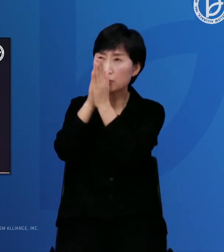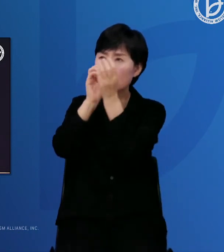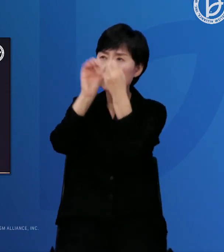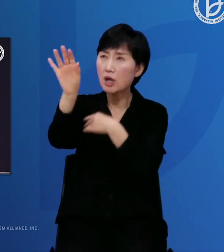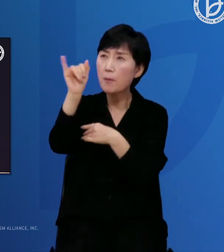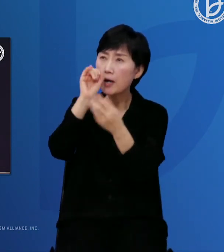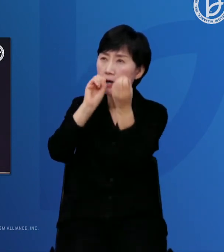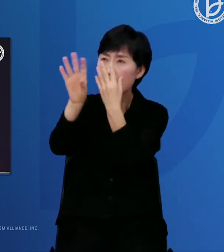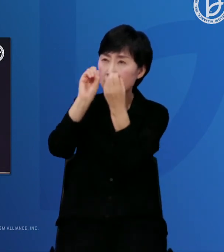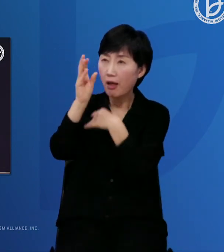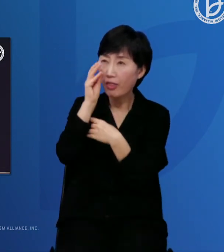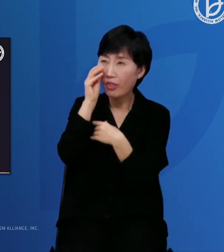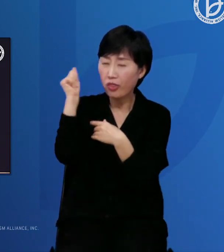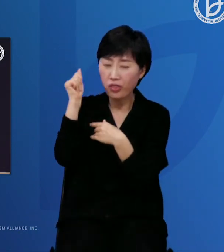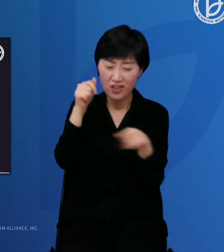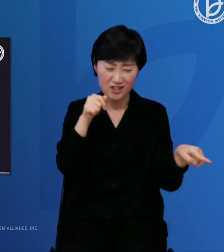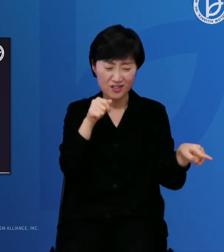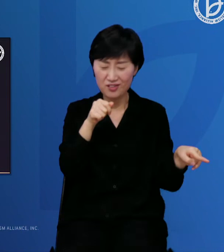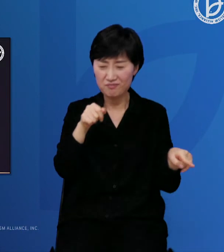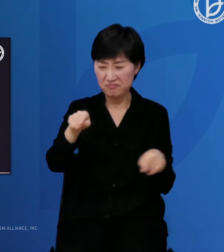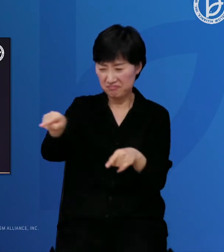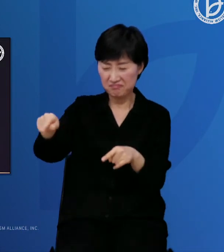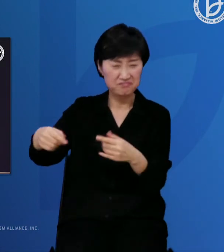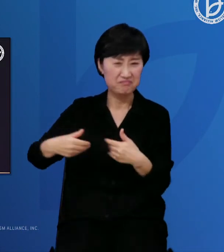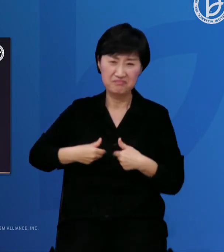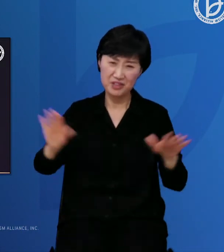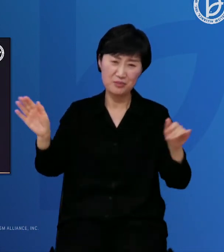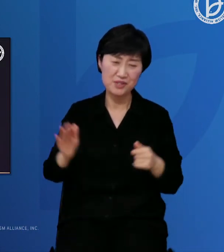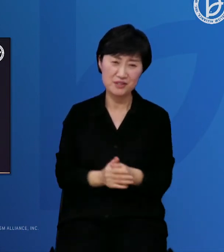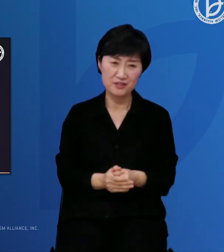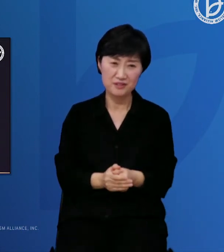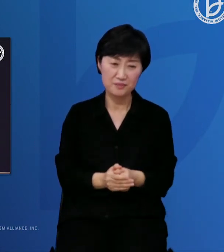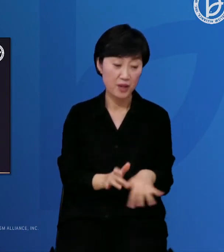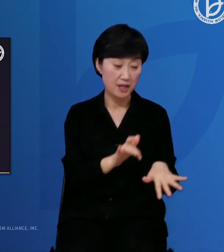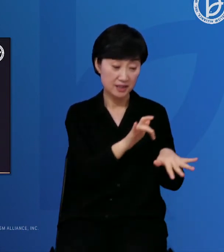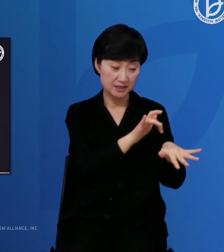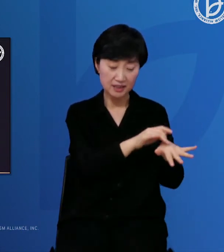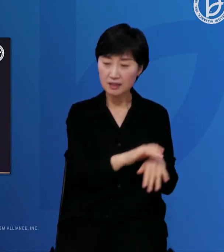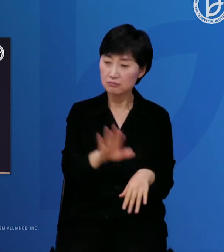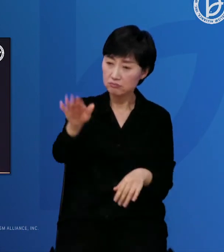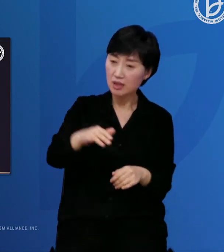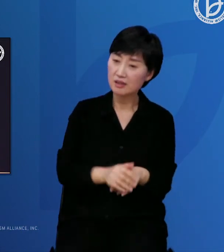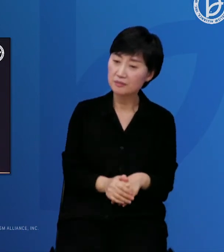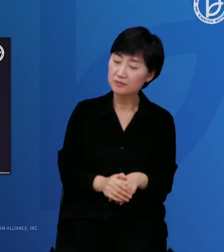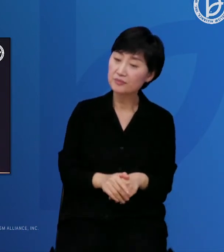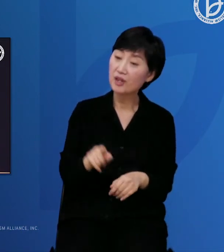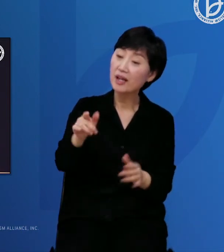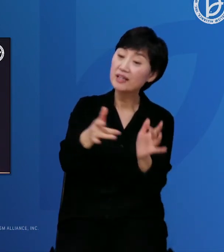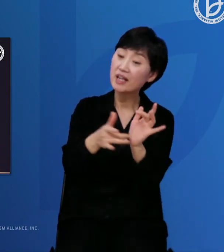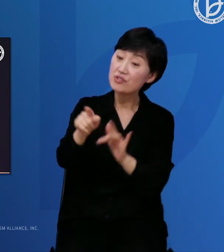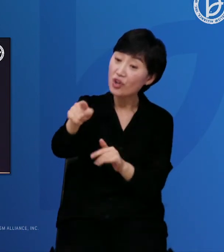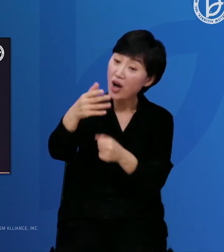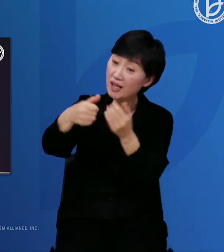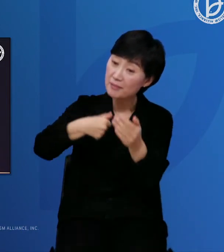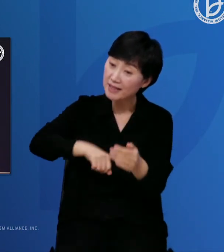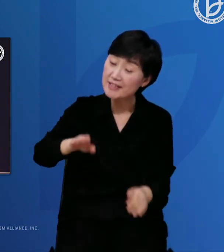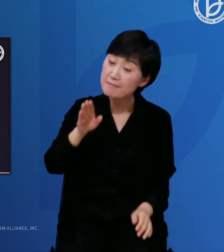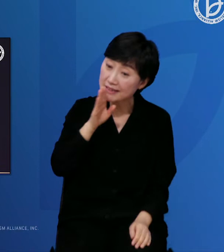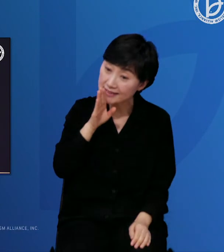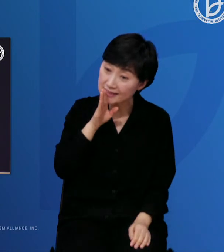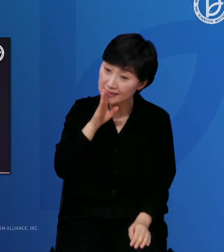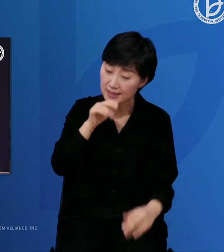true answers, those things are not needed. 네가 하나님의 아들 아니냐? 그러면 꼭대기에서 뛰어내려봐. 그럼 하나님이 천사를